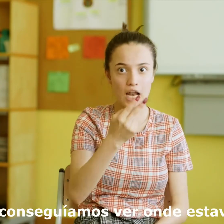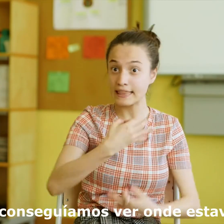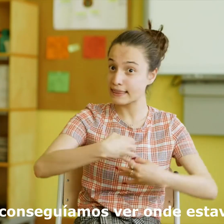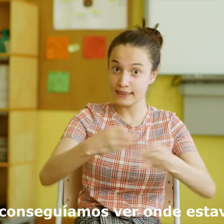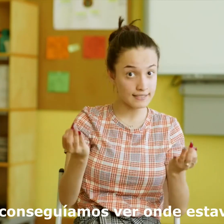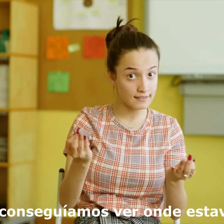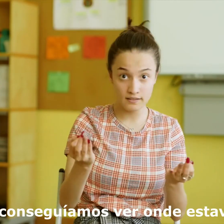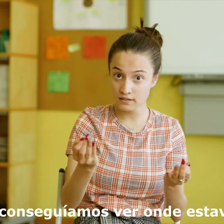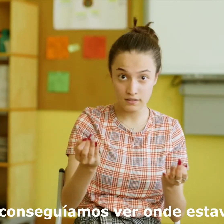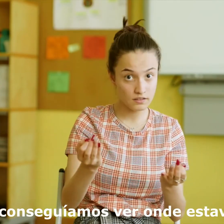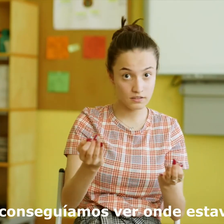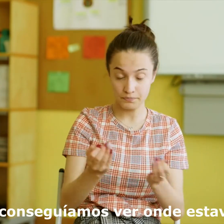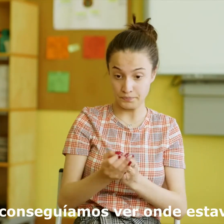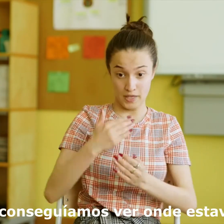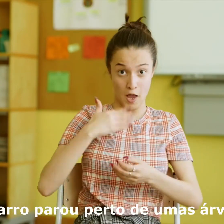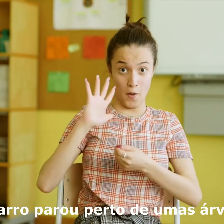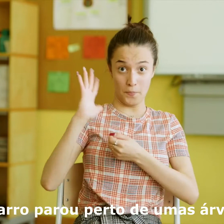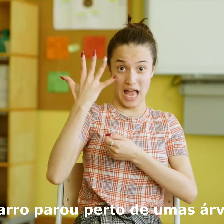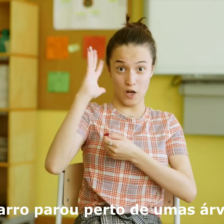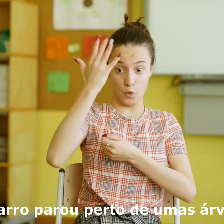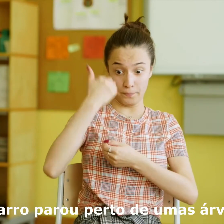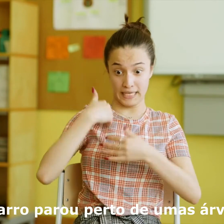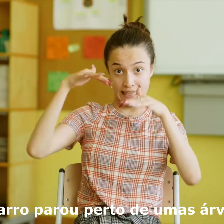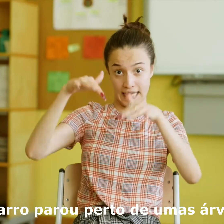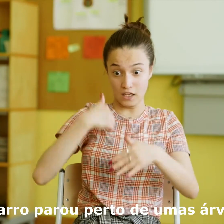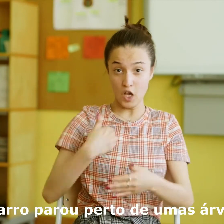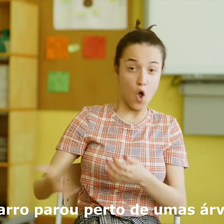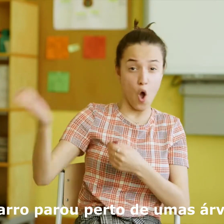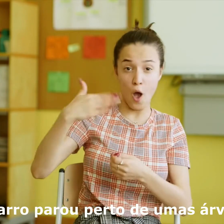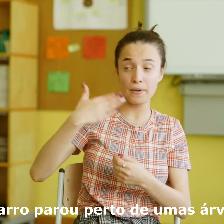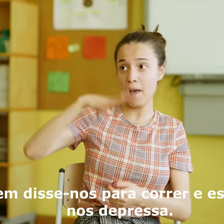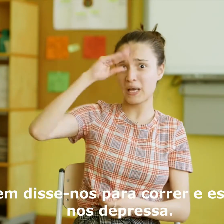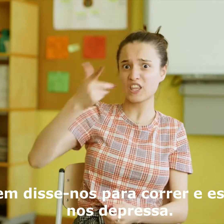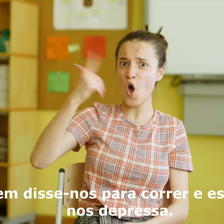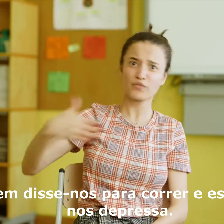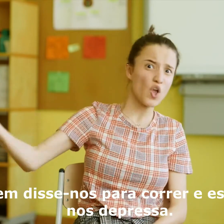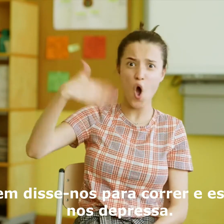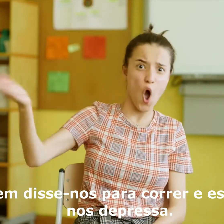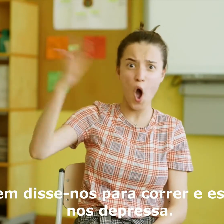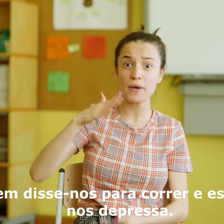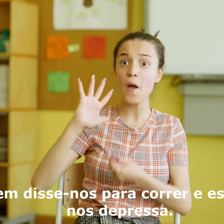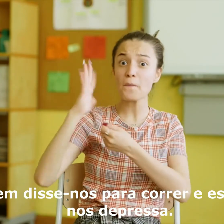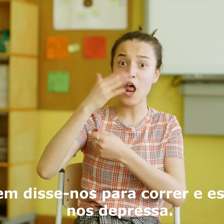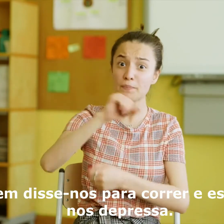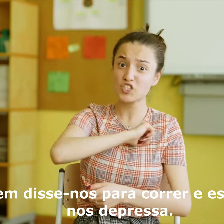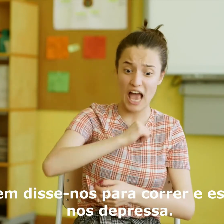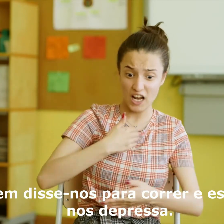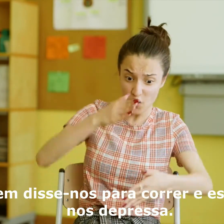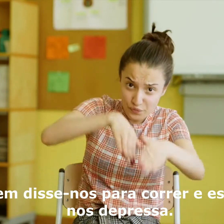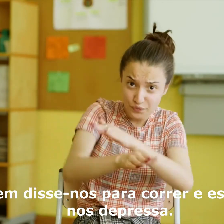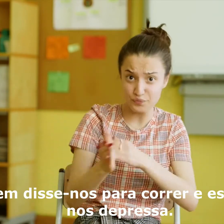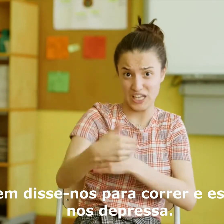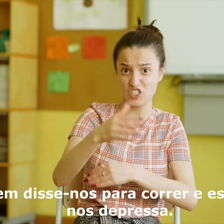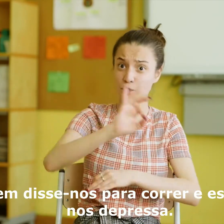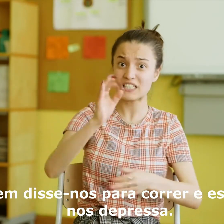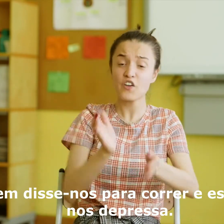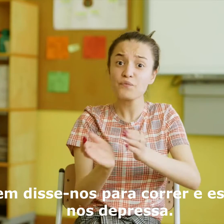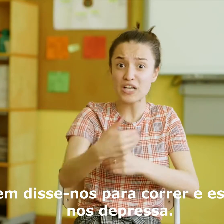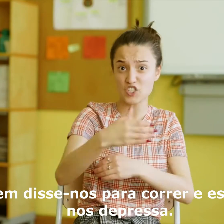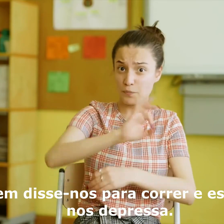nada mesmo. Foi então que o carro capotou e começaram as pessoas a dizer, anda, anda, corre. Saíram